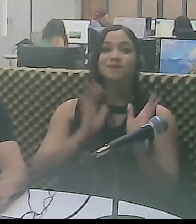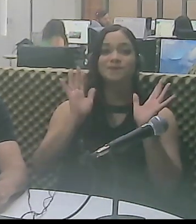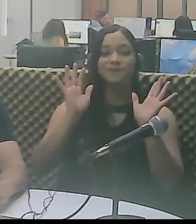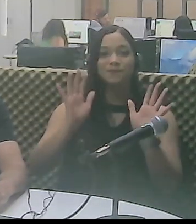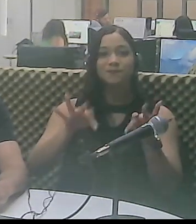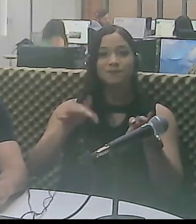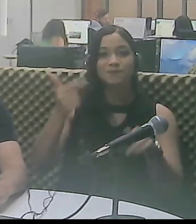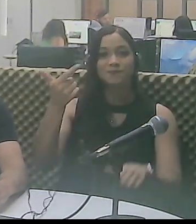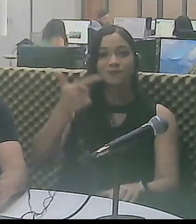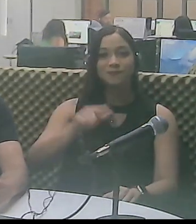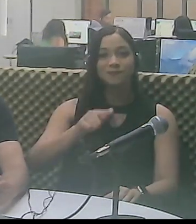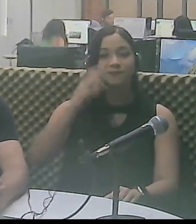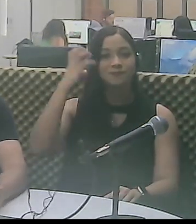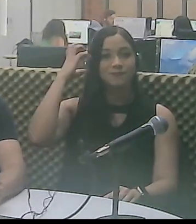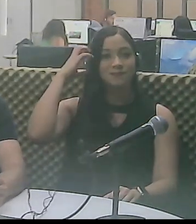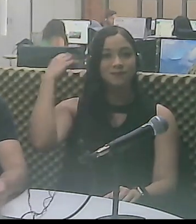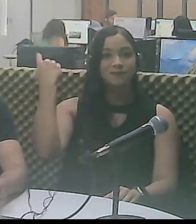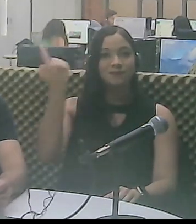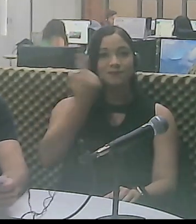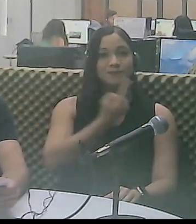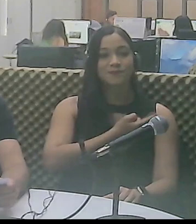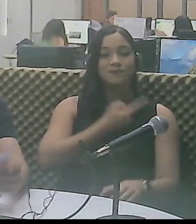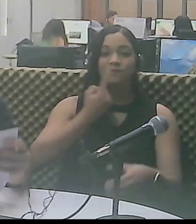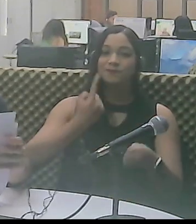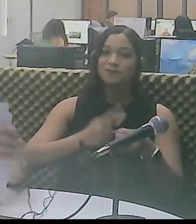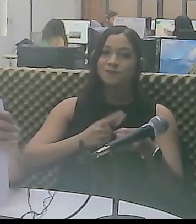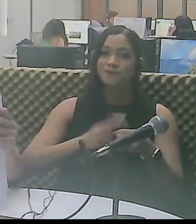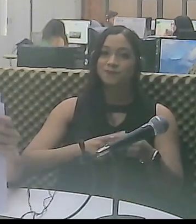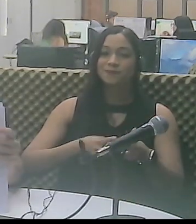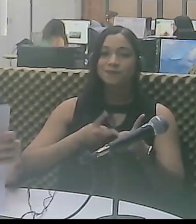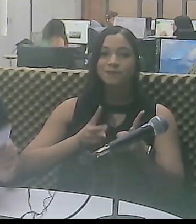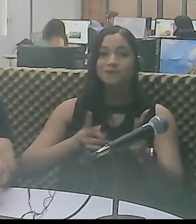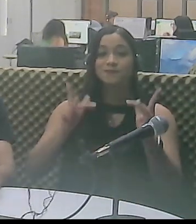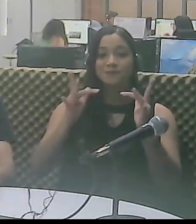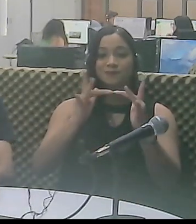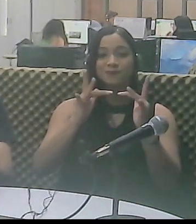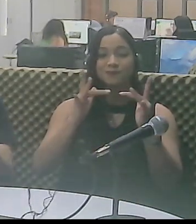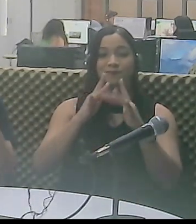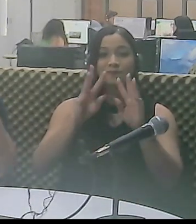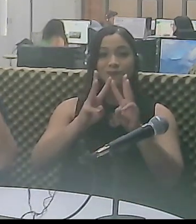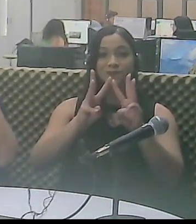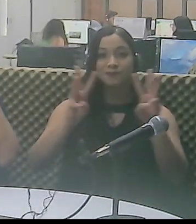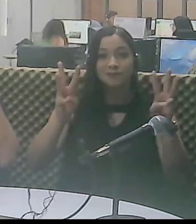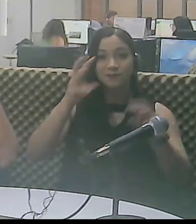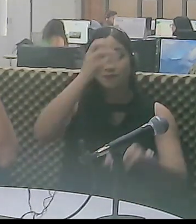próxima edição do programa da Rádio nossa cidade